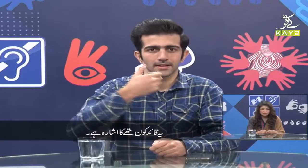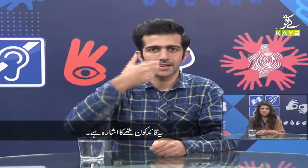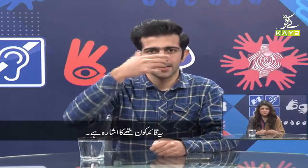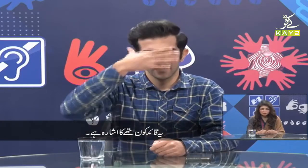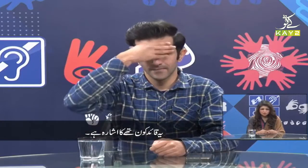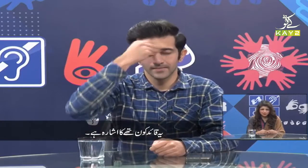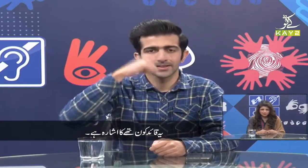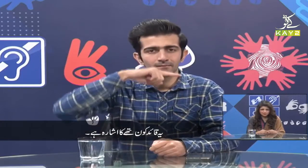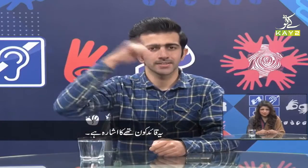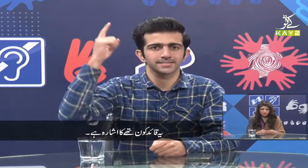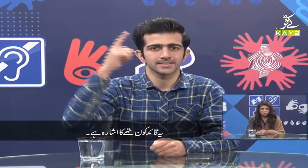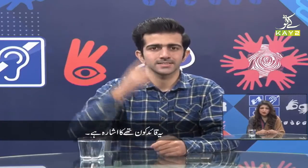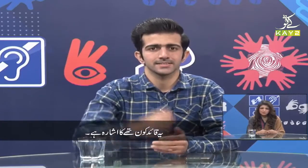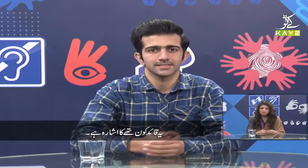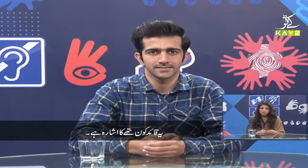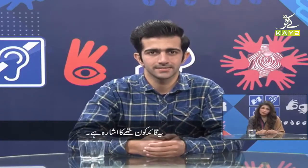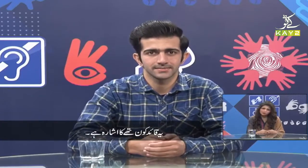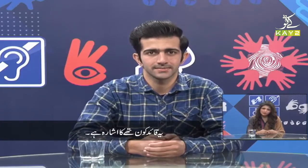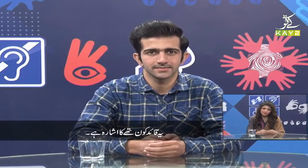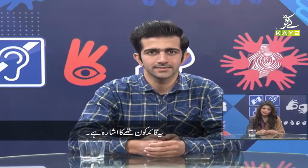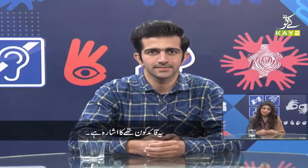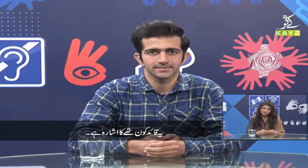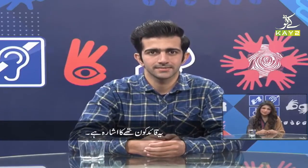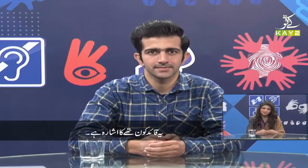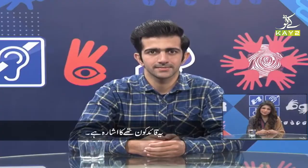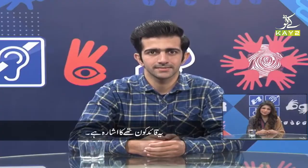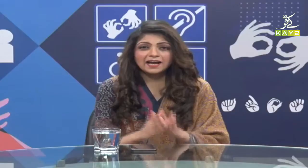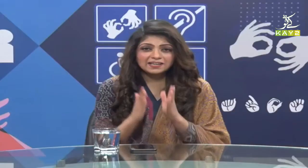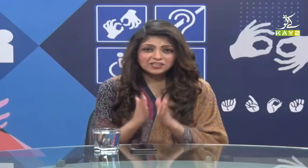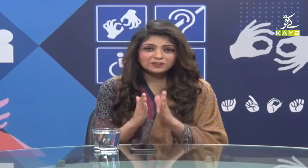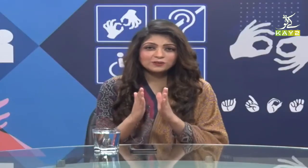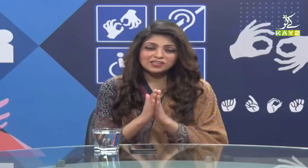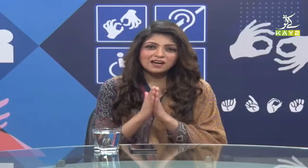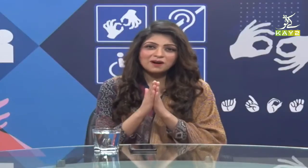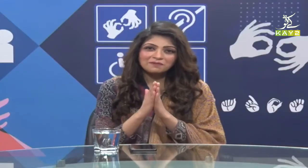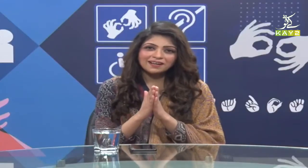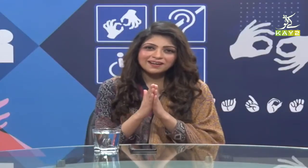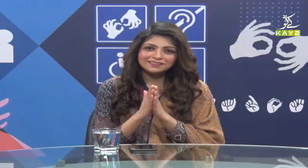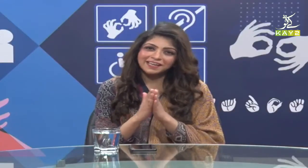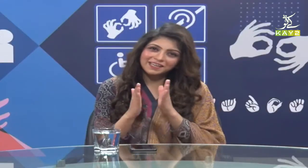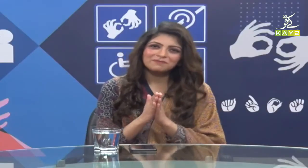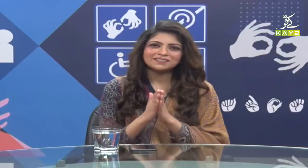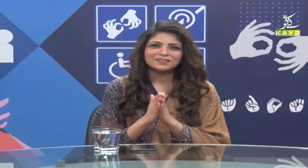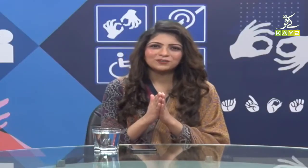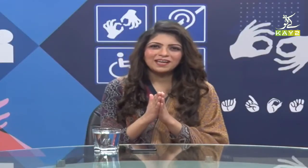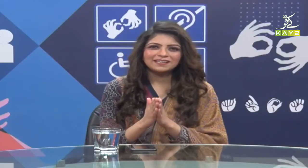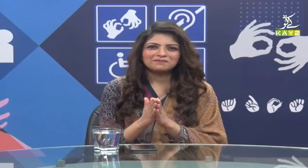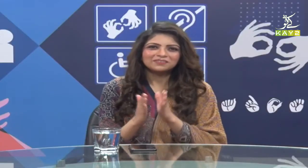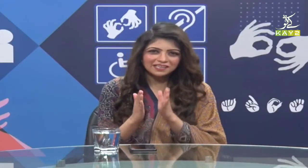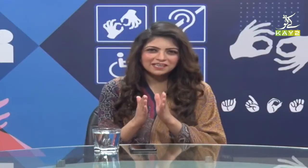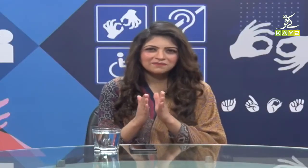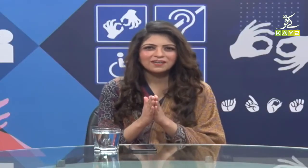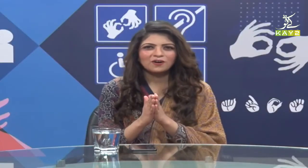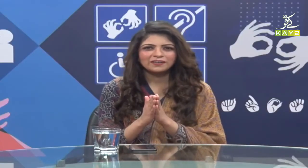बहुत जदोजहद की और हम सबको बहुत फ़ख्र है कायद पे। अच्छा, तो जनाब हमारा यही मकसद होता है